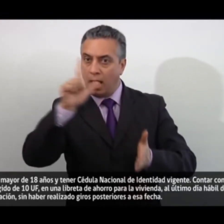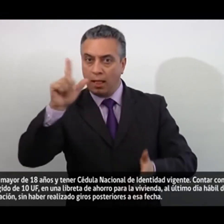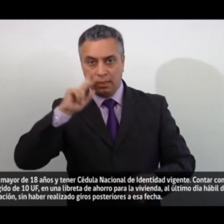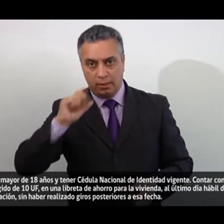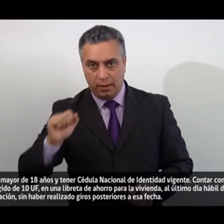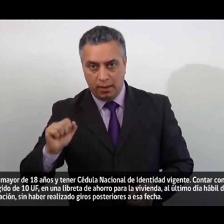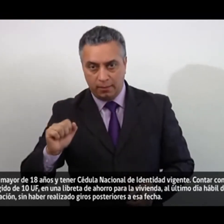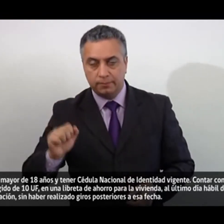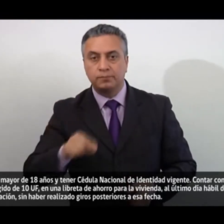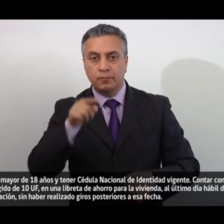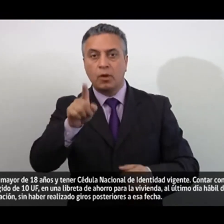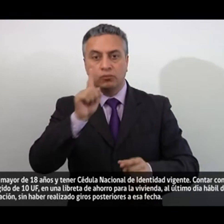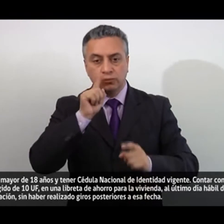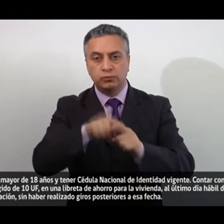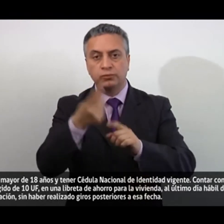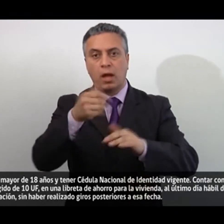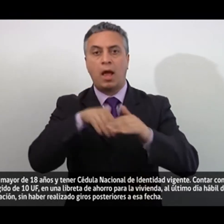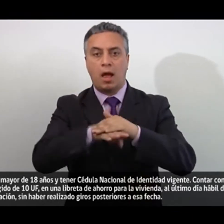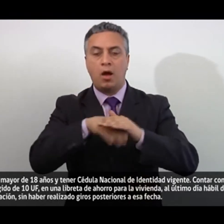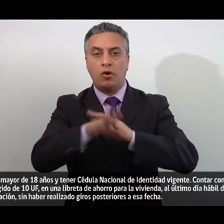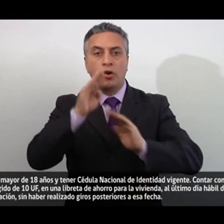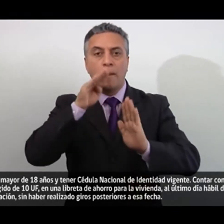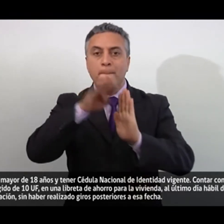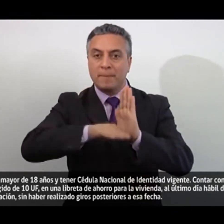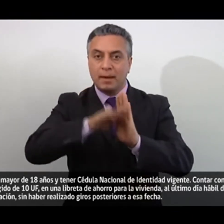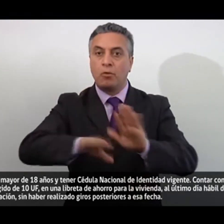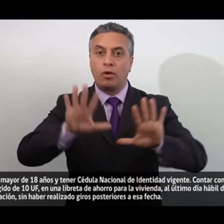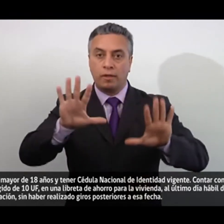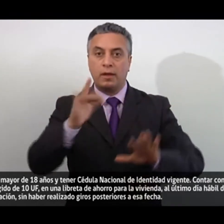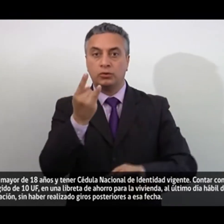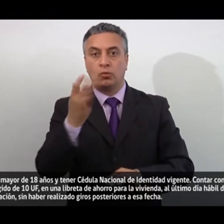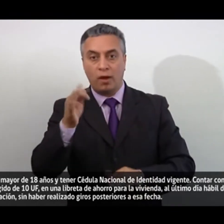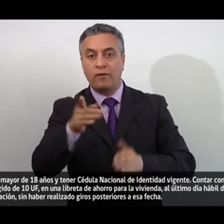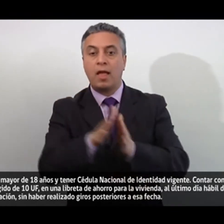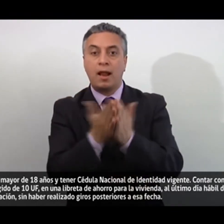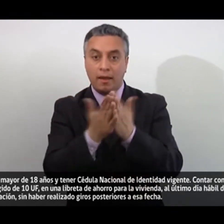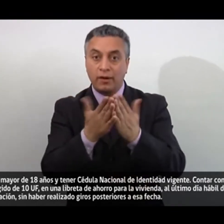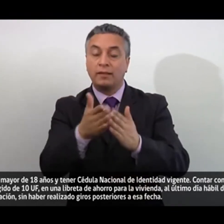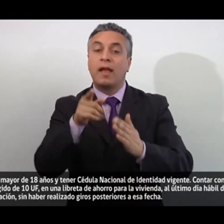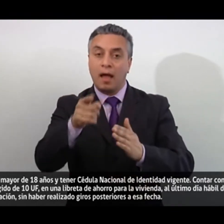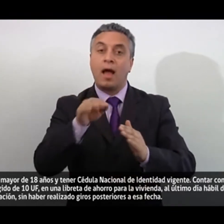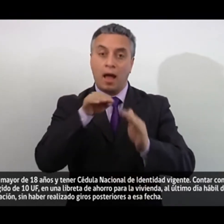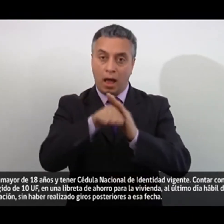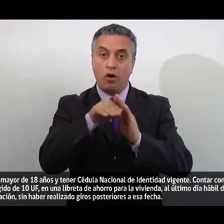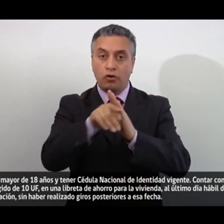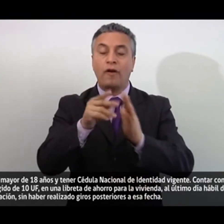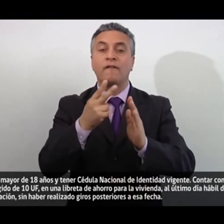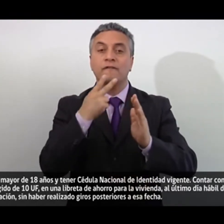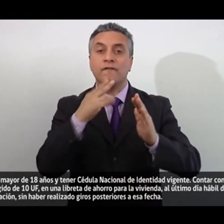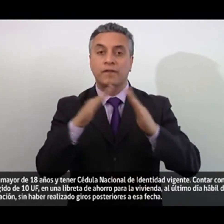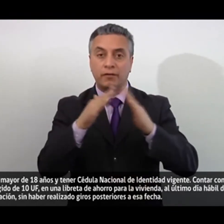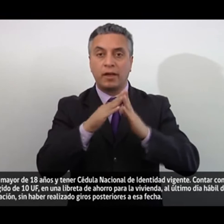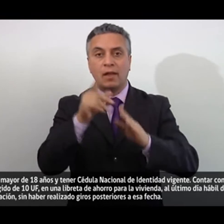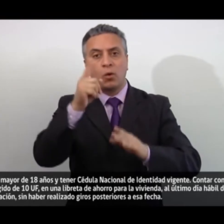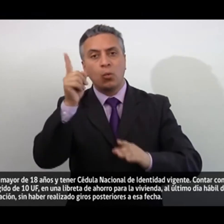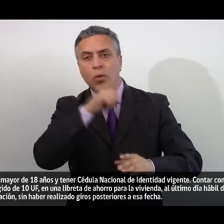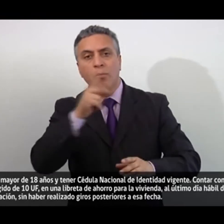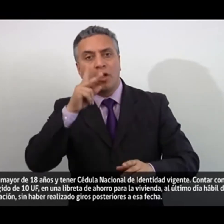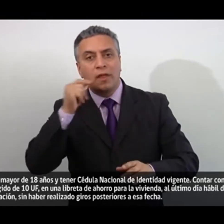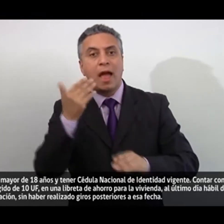vigente. Contar con el ahorro mínimo exigido de 10 UF en una libreta de ahorro para la vivienda al último día hábil del mes anterior al